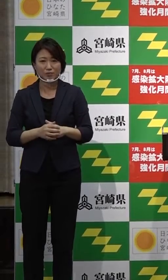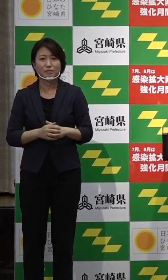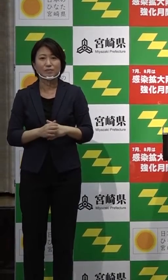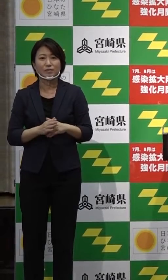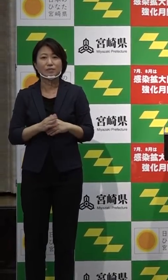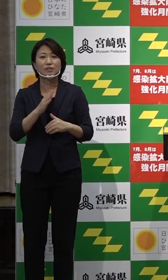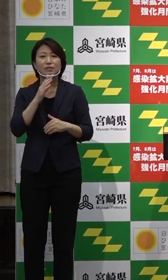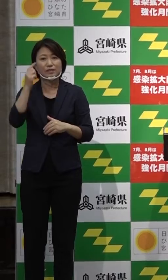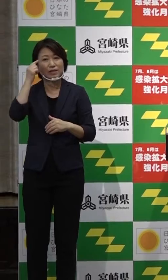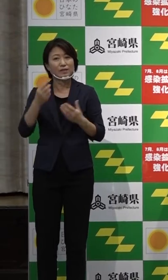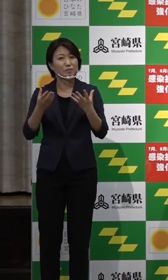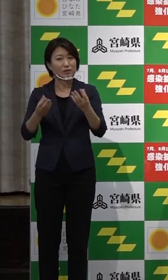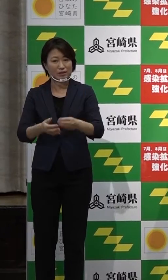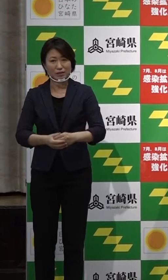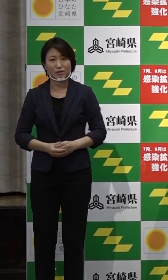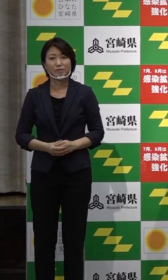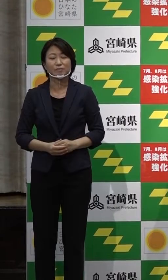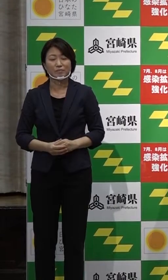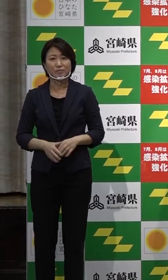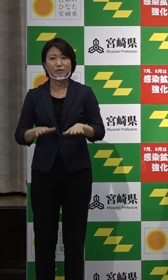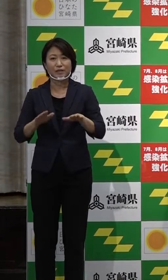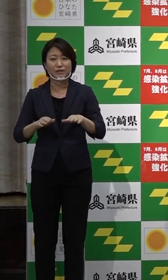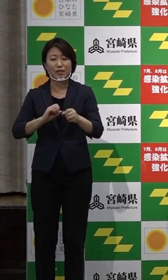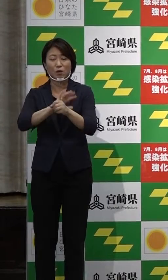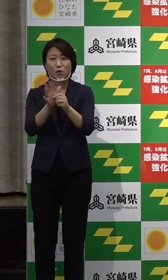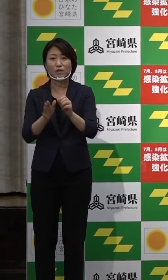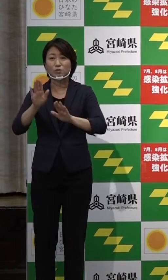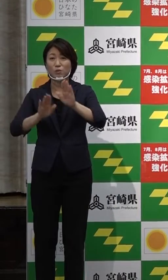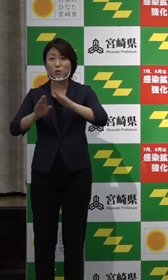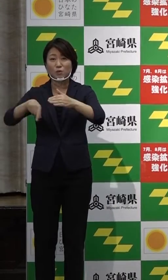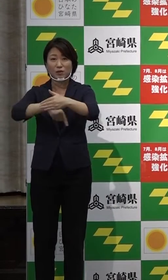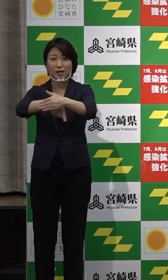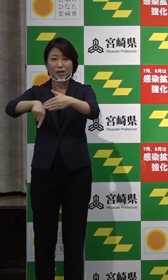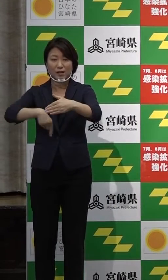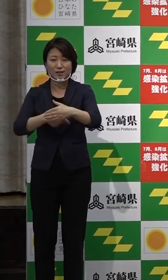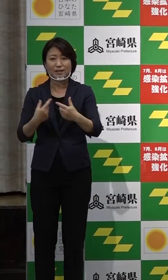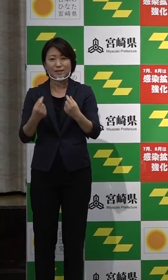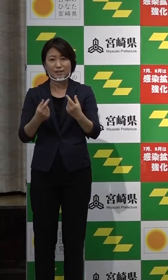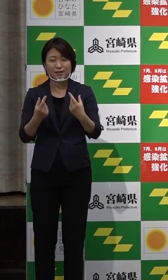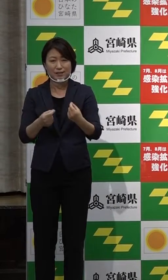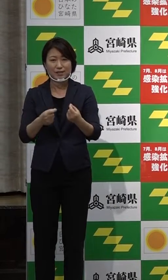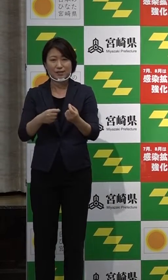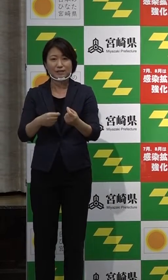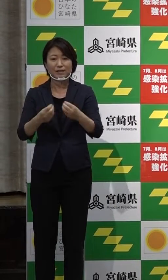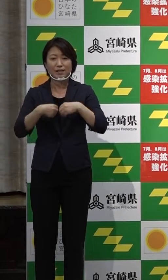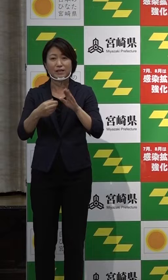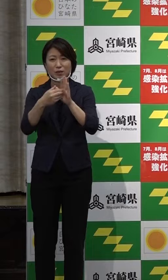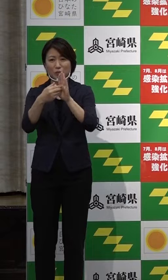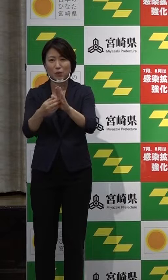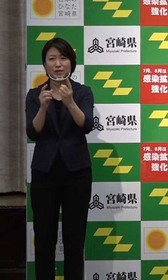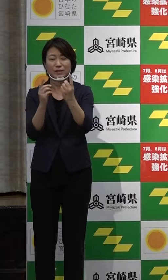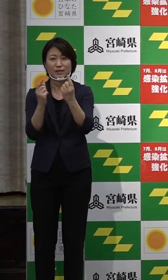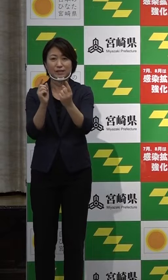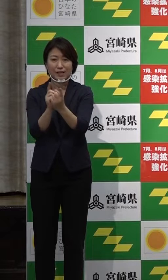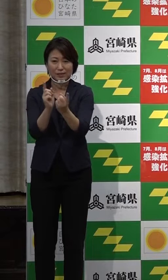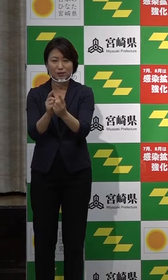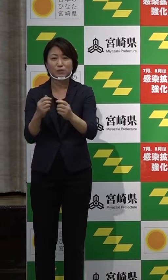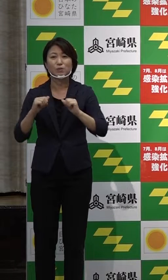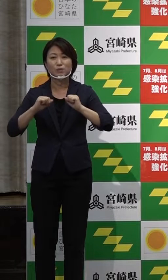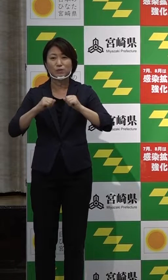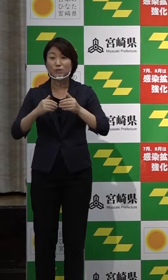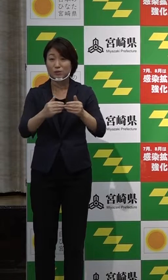ましたし、先ほど言いましたような現在のコロナの状況の中でしっかり感染防止対策を実施をしながらですね、